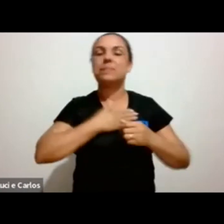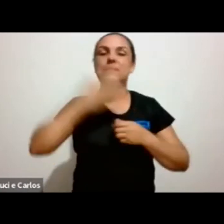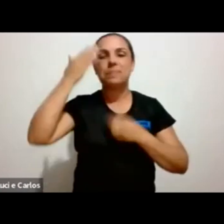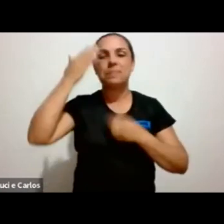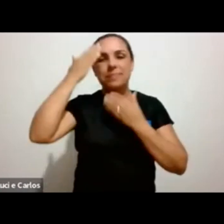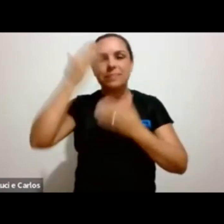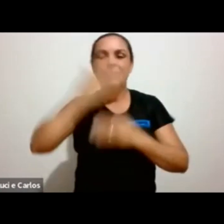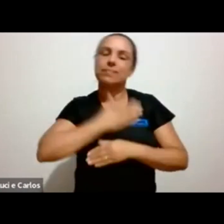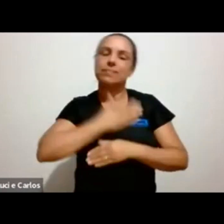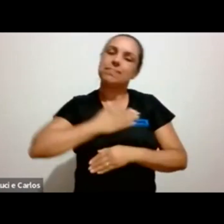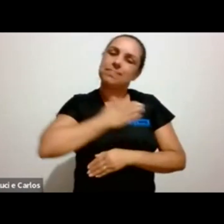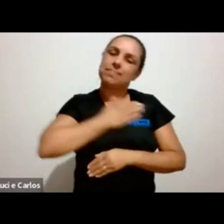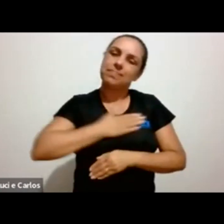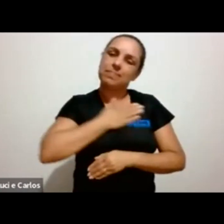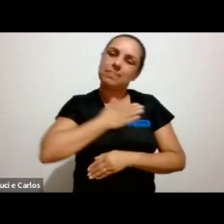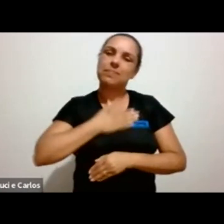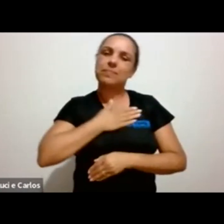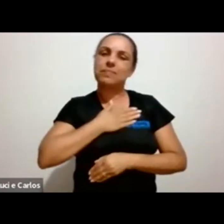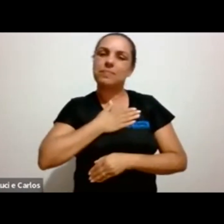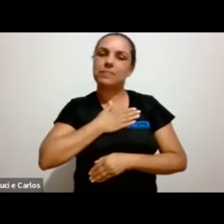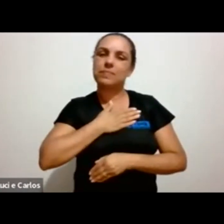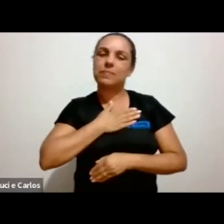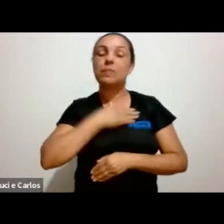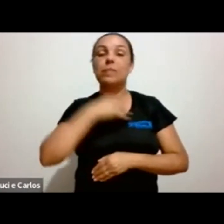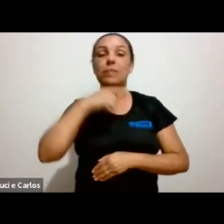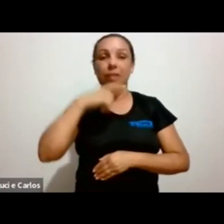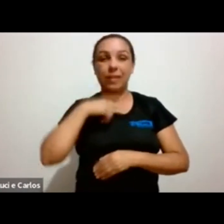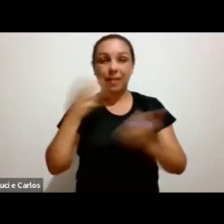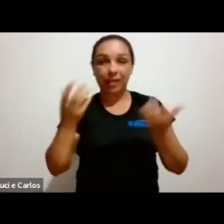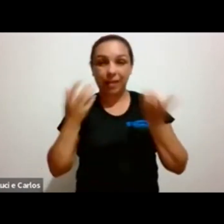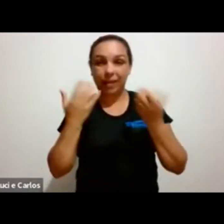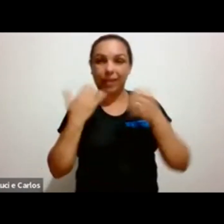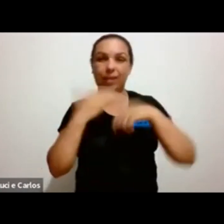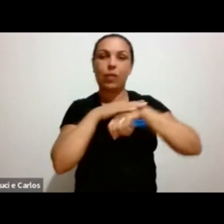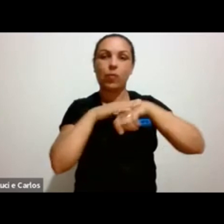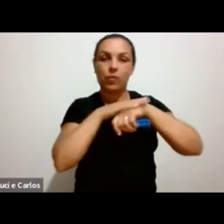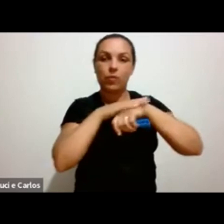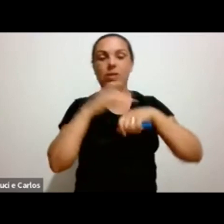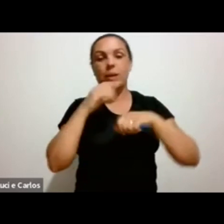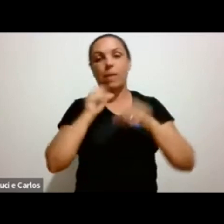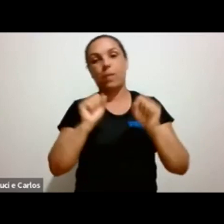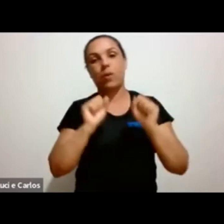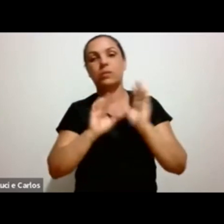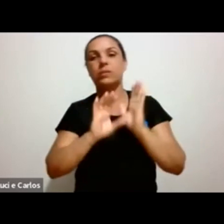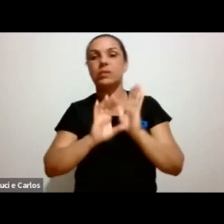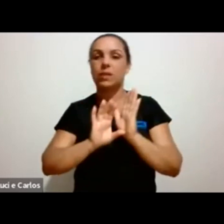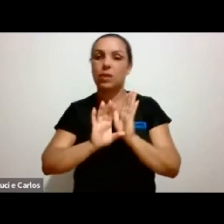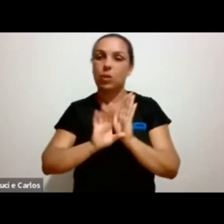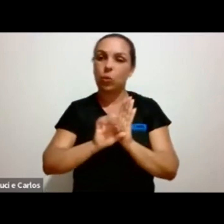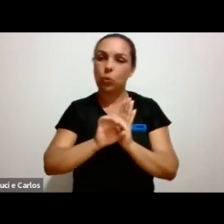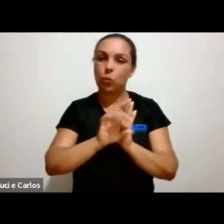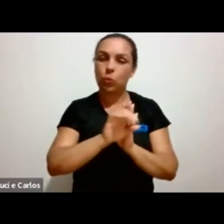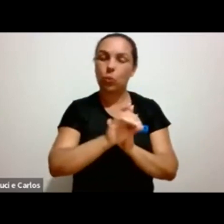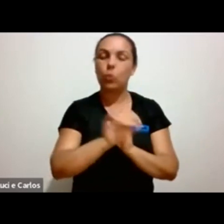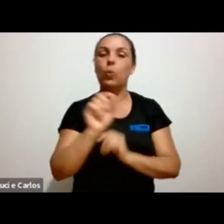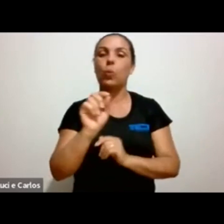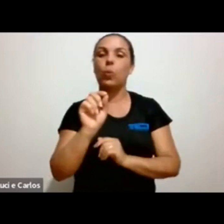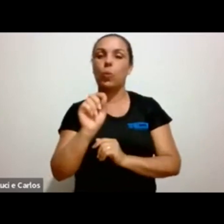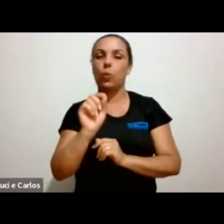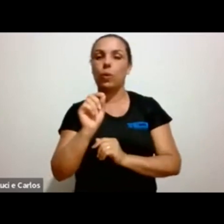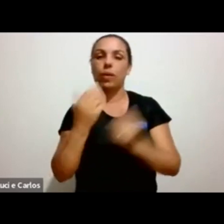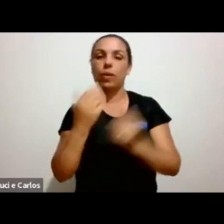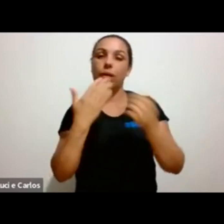Eu compartilho com vocês aqui o meu site para que vocês saibam, né? Que na realidade esse site meu aqui, ele